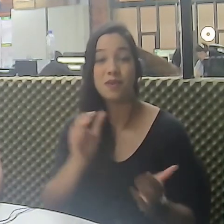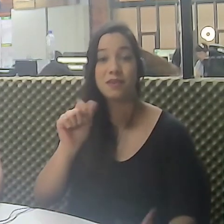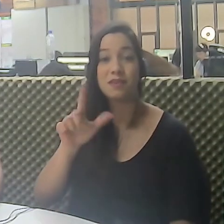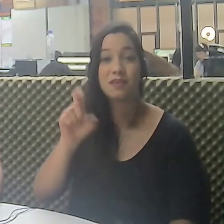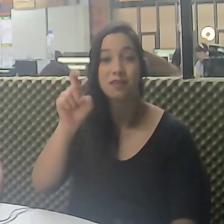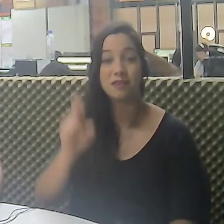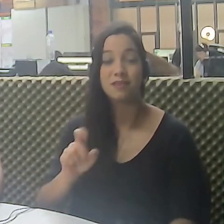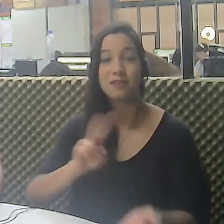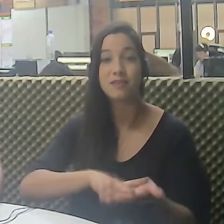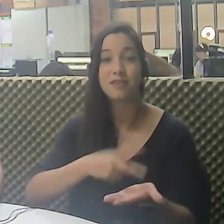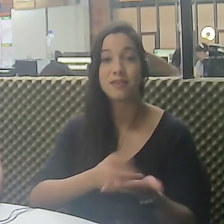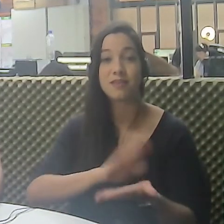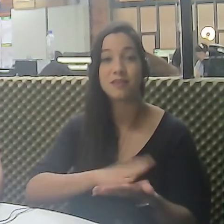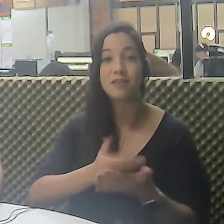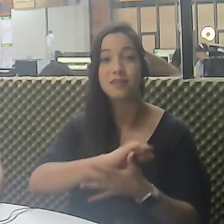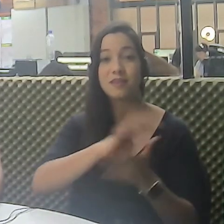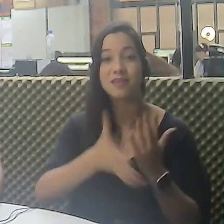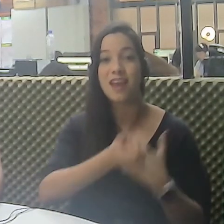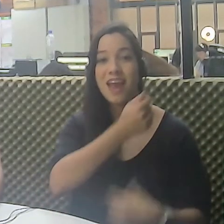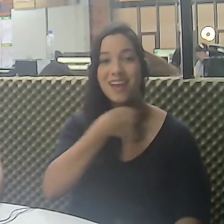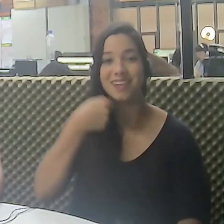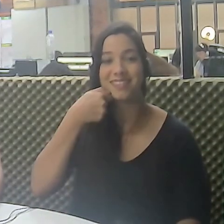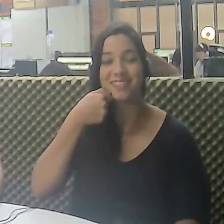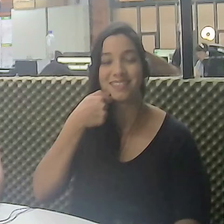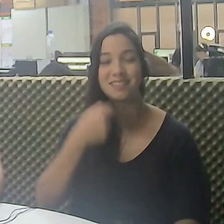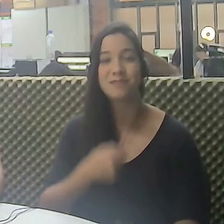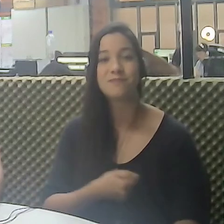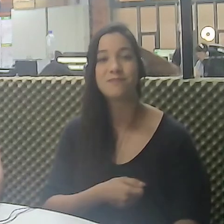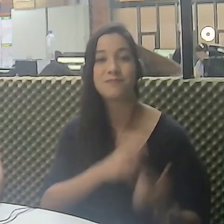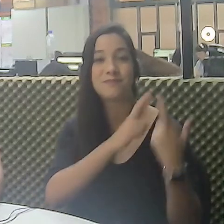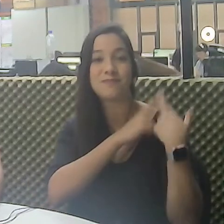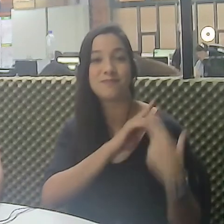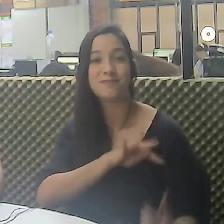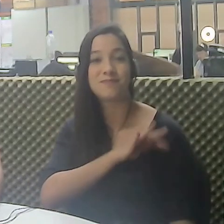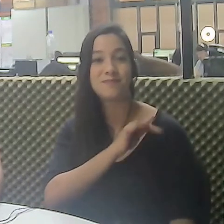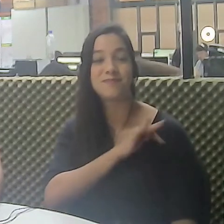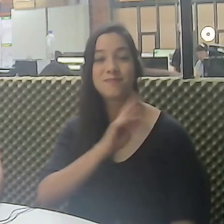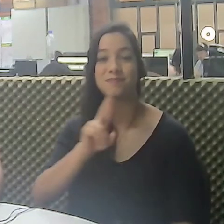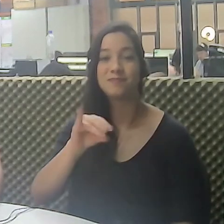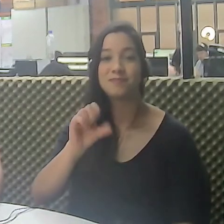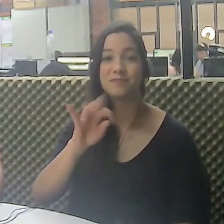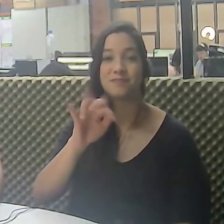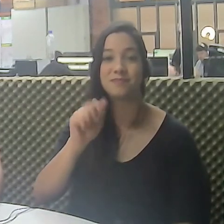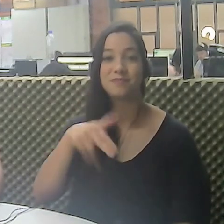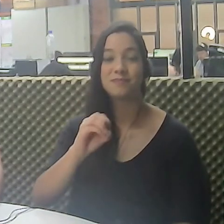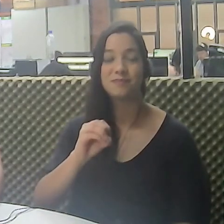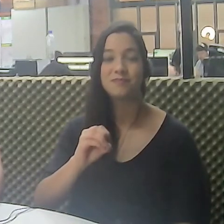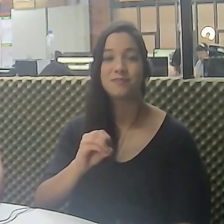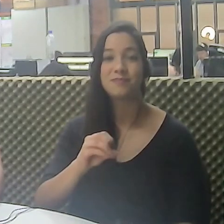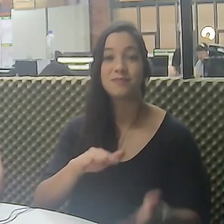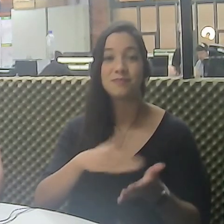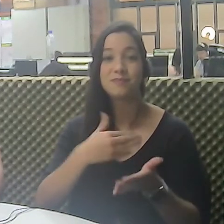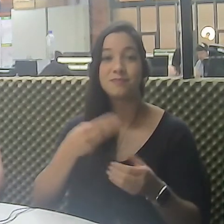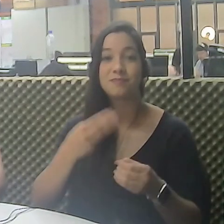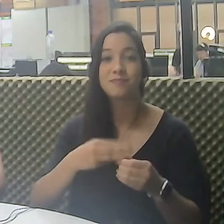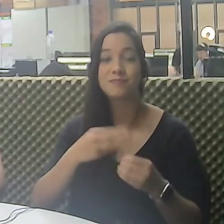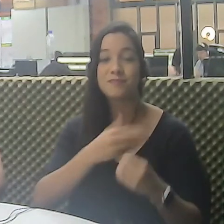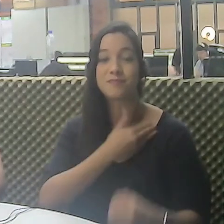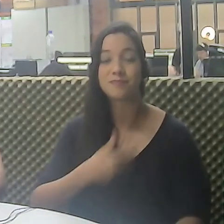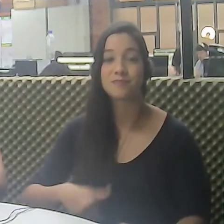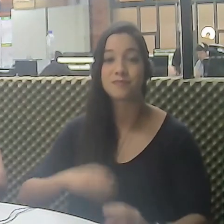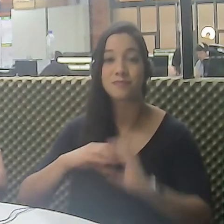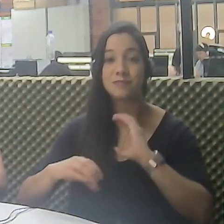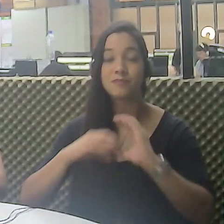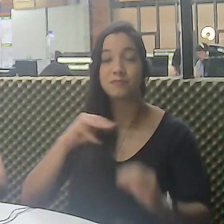Alex Rocha. Tradução em Libras, Amanda Valentim. Responsável técnico, Cristiano Silva. Secretário Municipal de